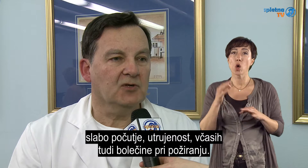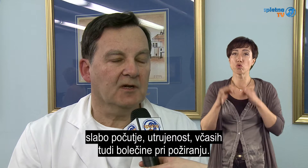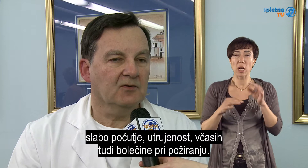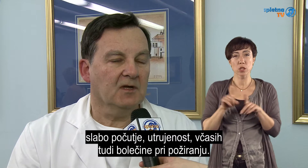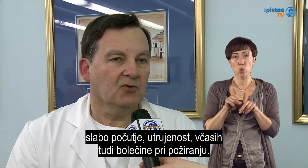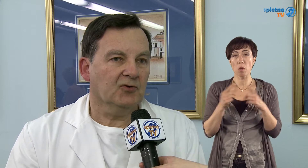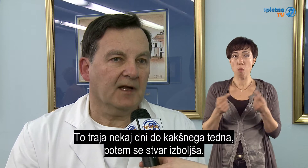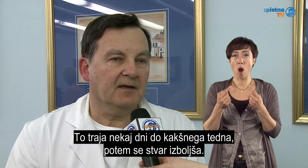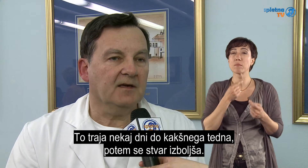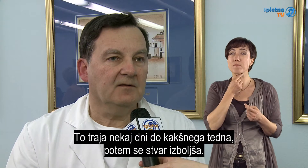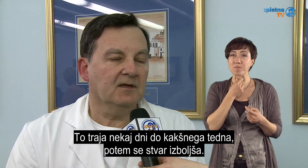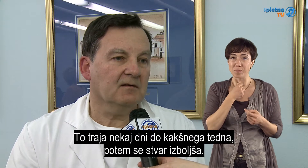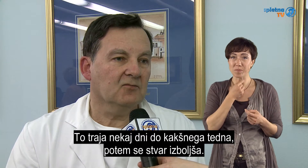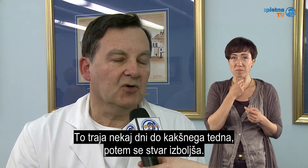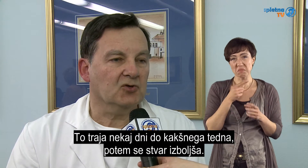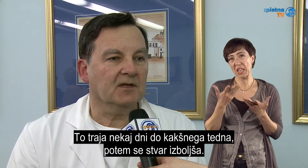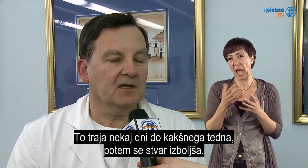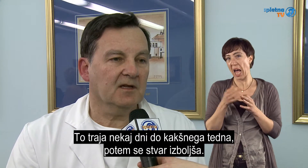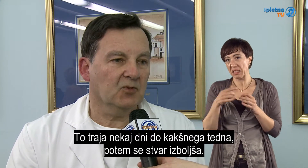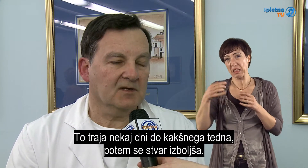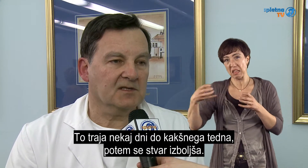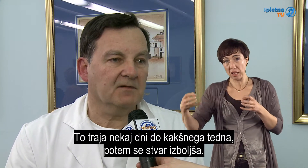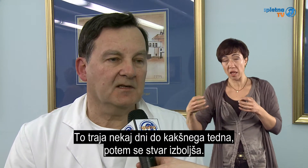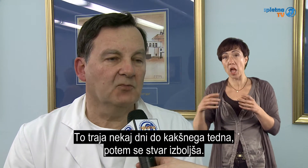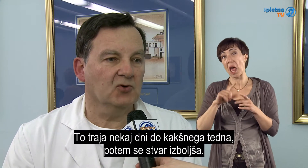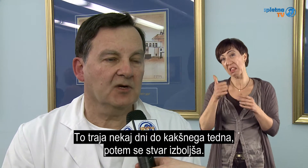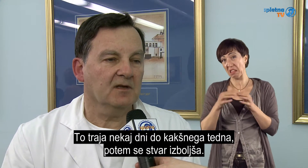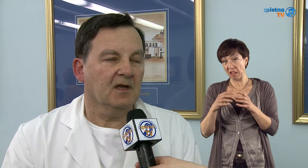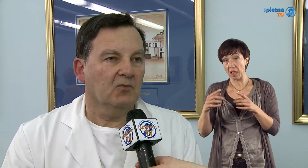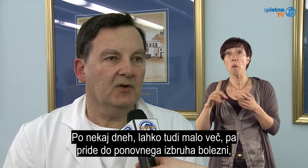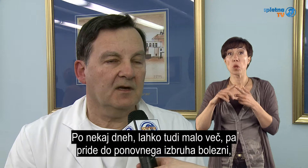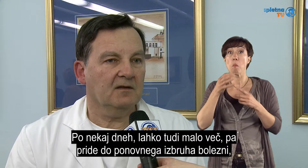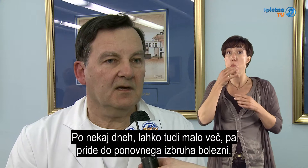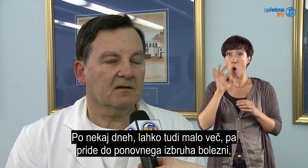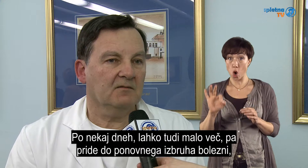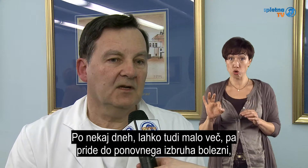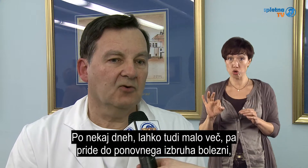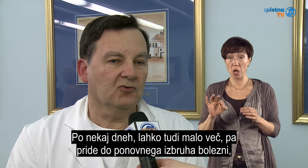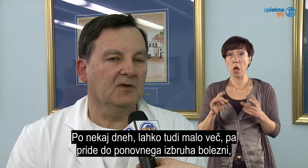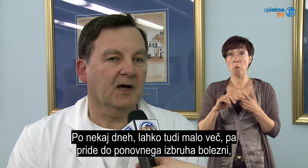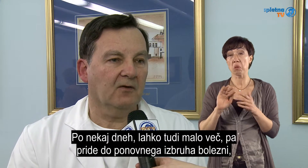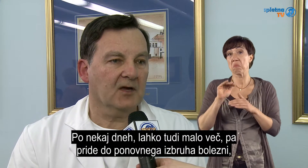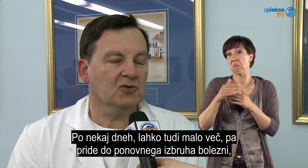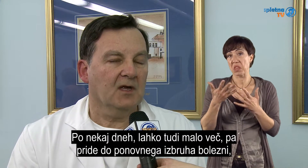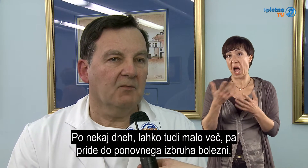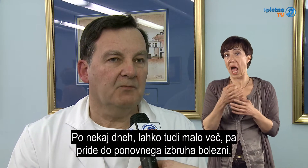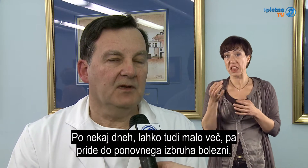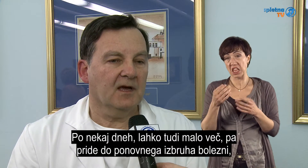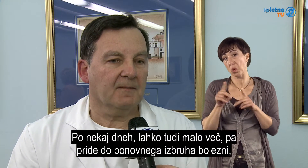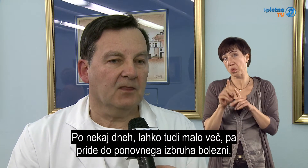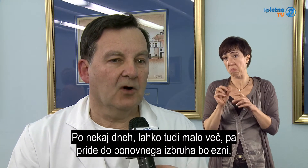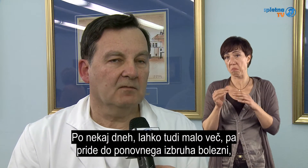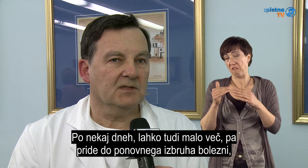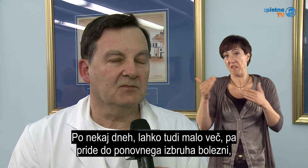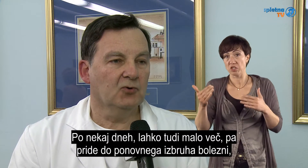pri požiranju. To traja nekaj dni, do kakšnega tedna, potem se stvar izboljša, po nekaj dneh, lahko tudi malo več, pa